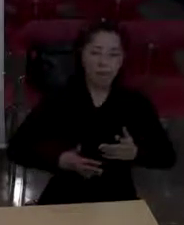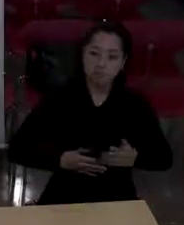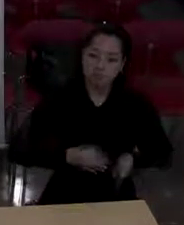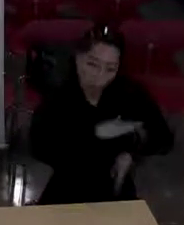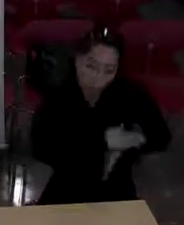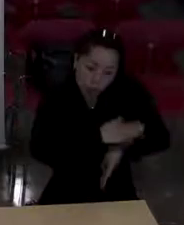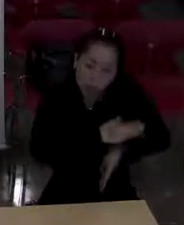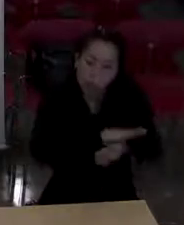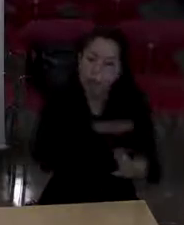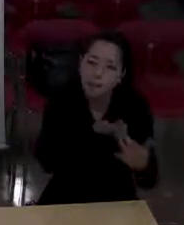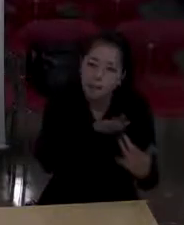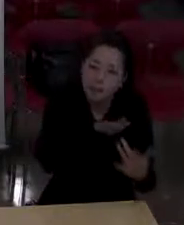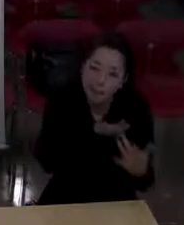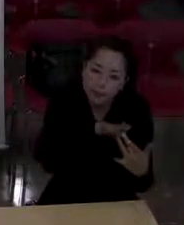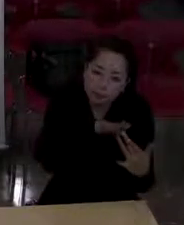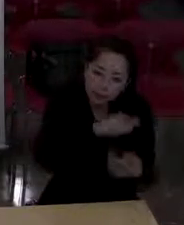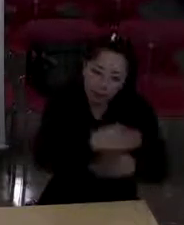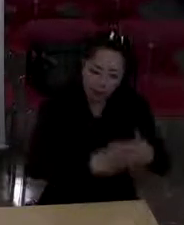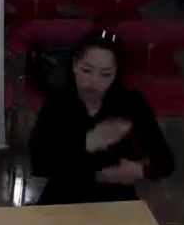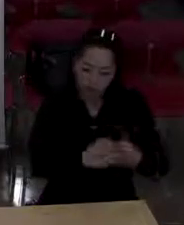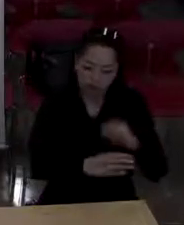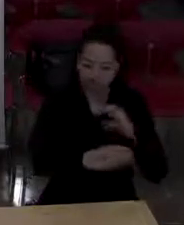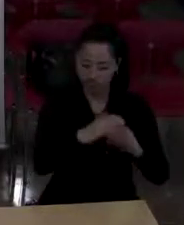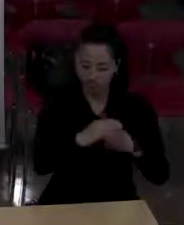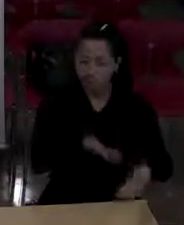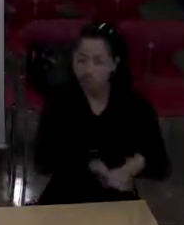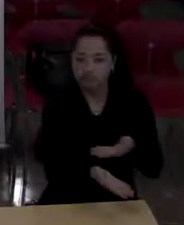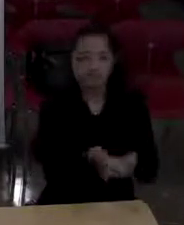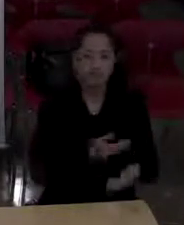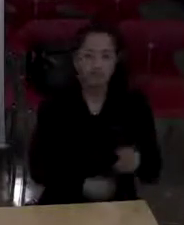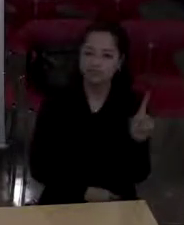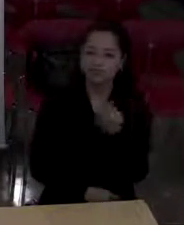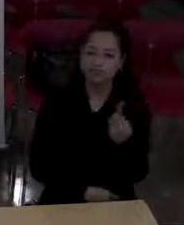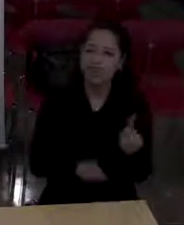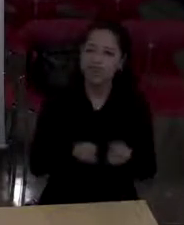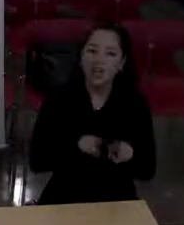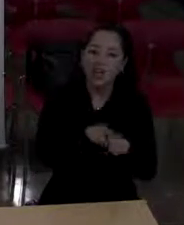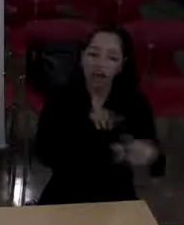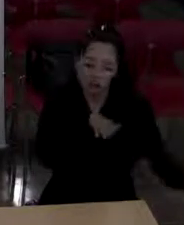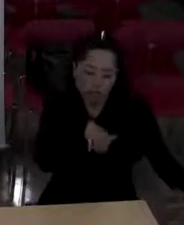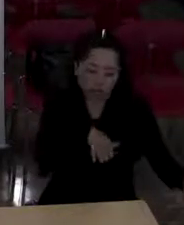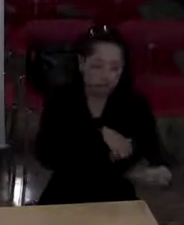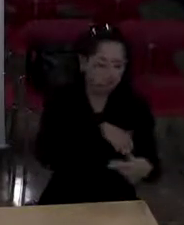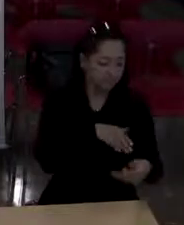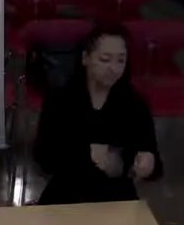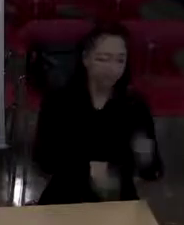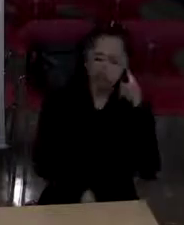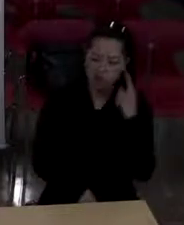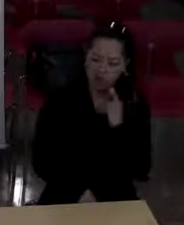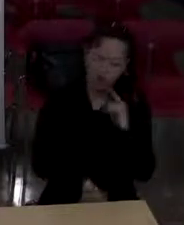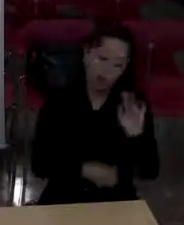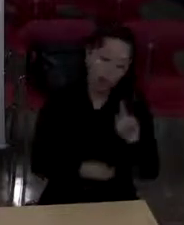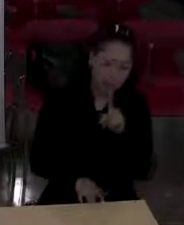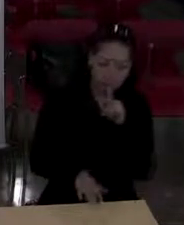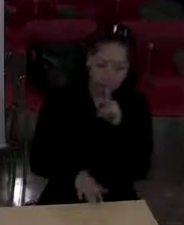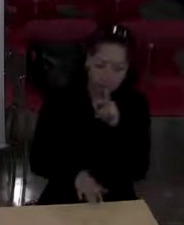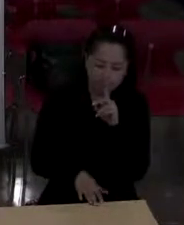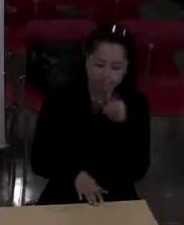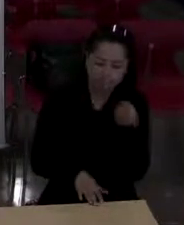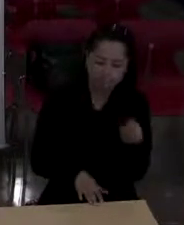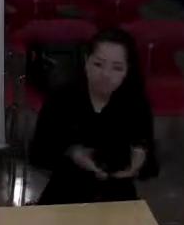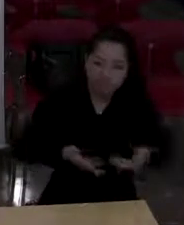afectivo, a nivel socioemocional, y le va a permitir al niño pues realmente desarrollarse como ser